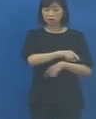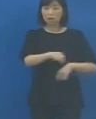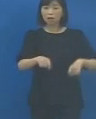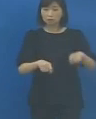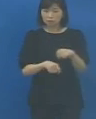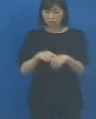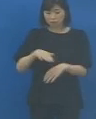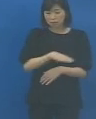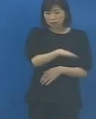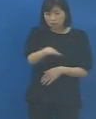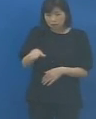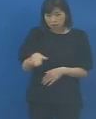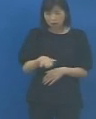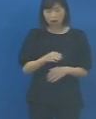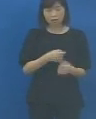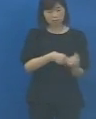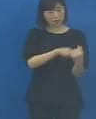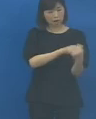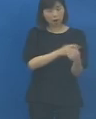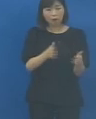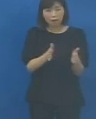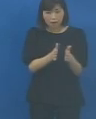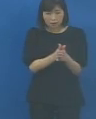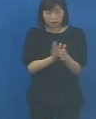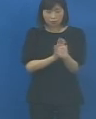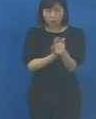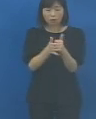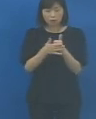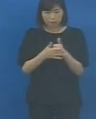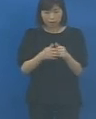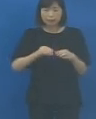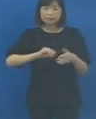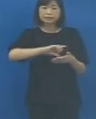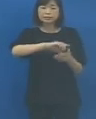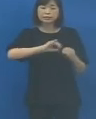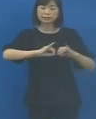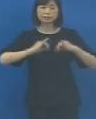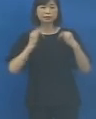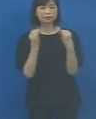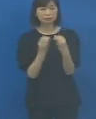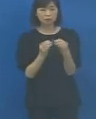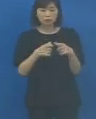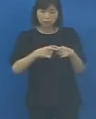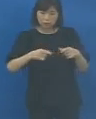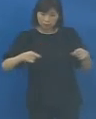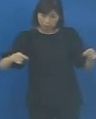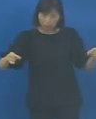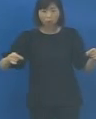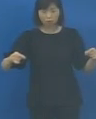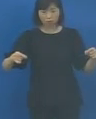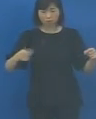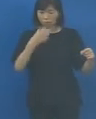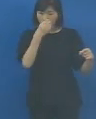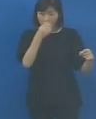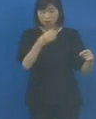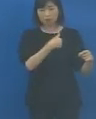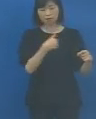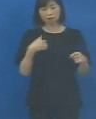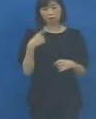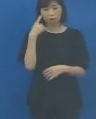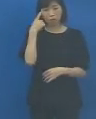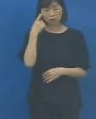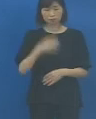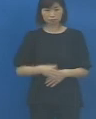員が力を合わせて初めてチーム日本で勝者になれる、そういうものだと思っています。ですから、そうした視点